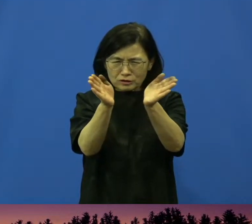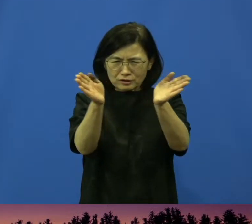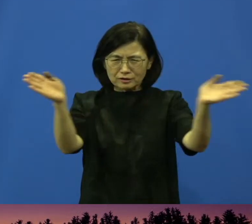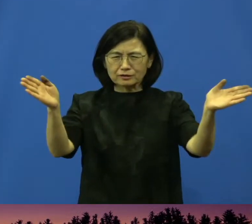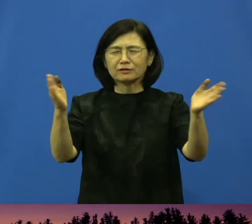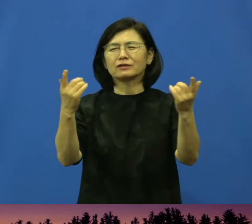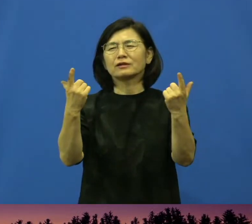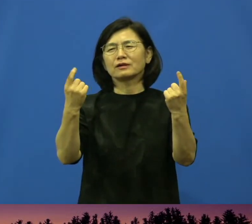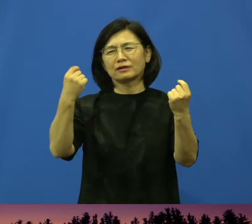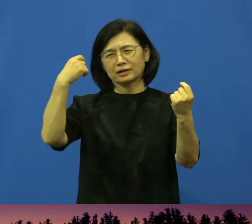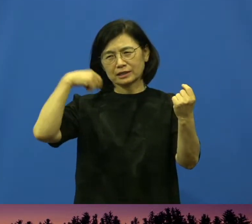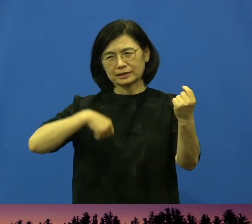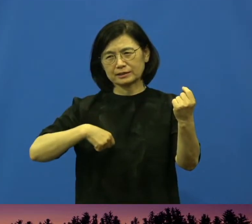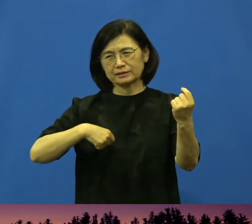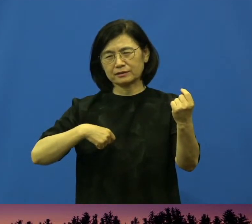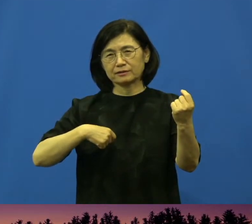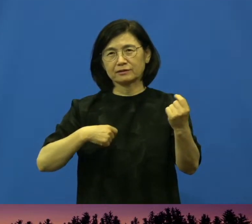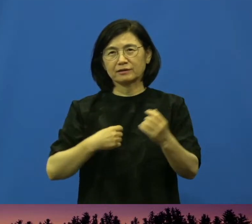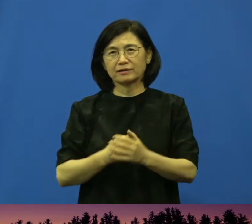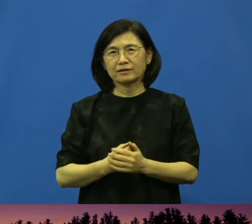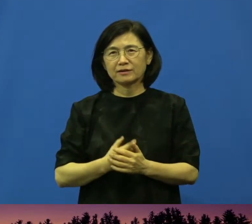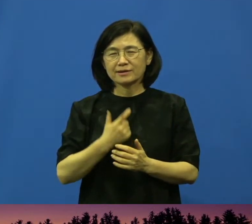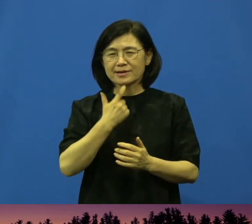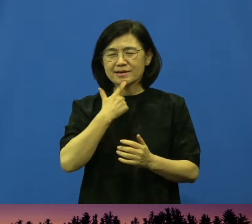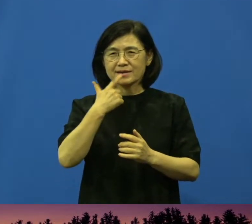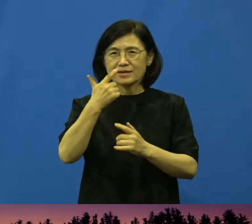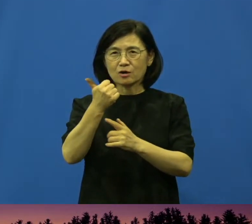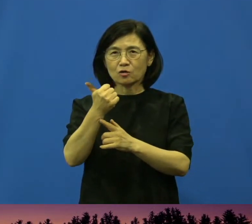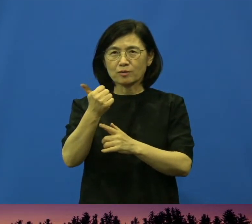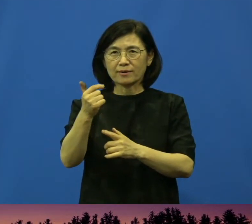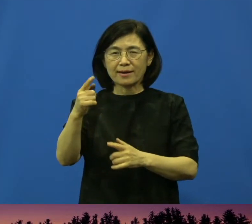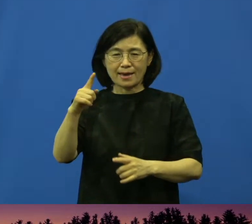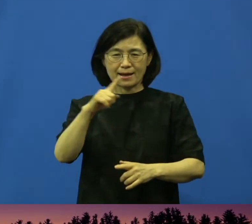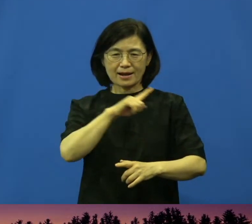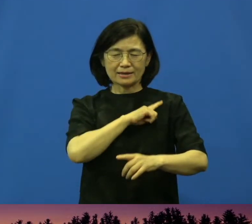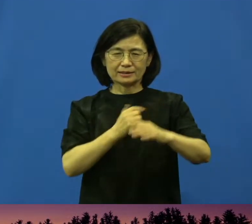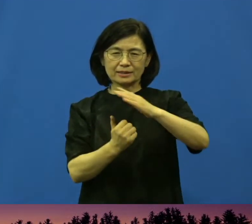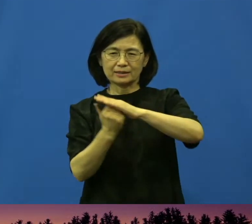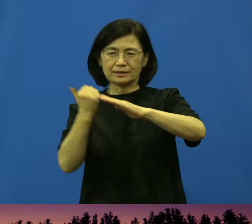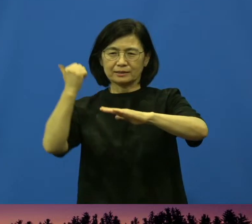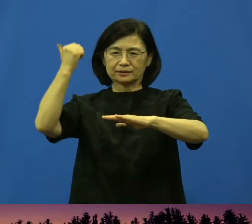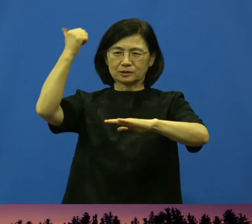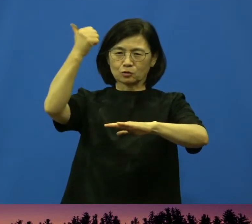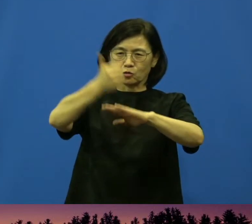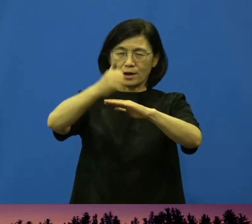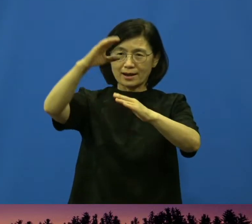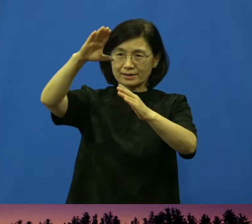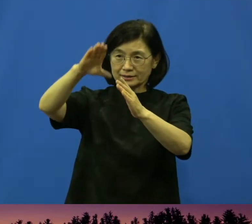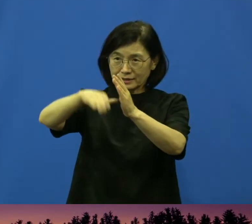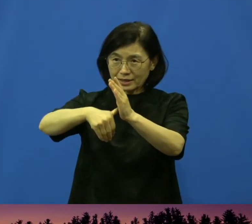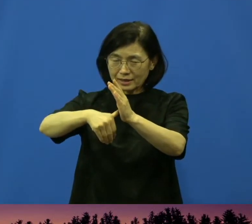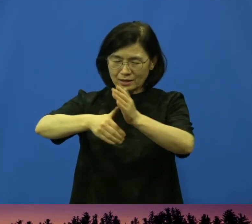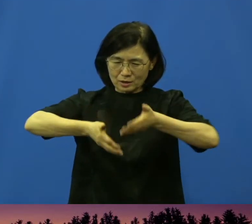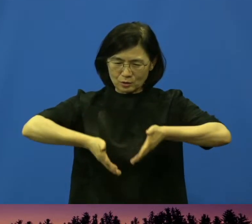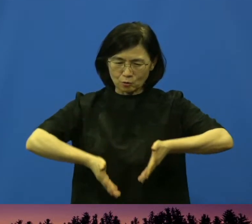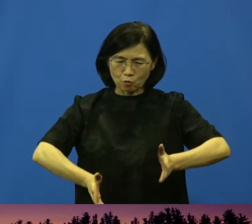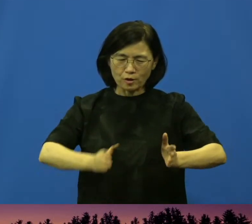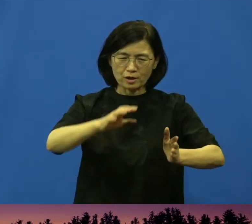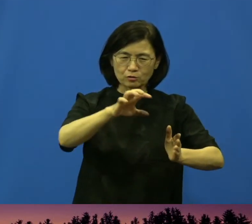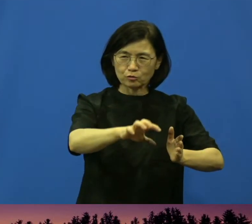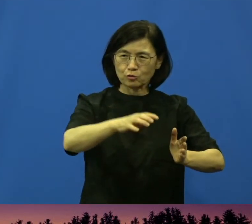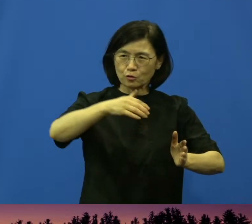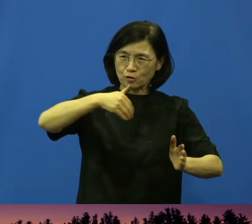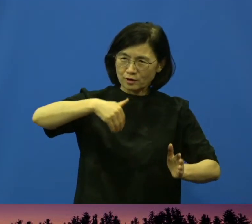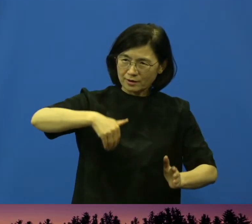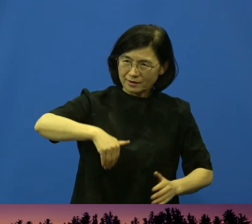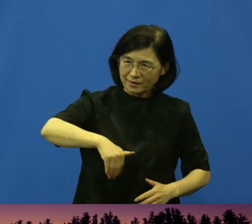어쩌면 야곱의 인생의 정점이에요. 클라이막스. 굉장히 성공하고 금이환영을 하는 거죠. 근데 운명적